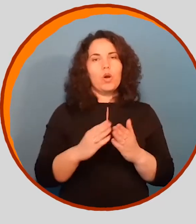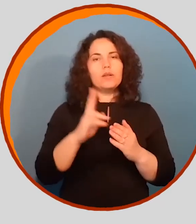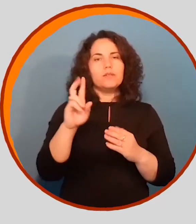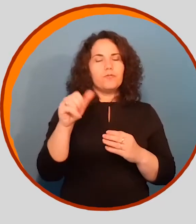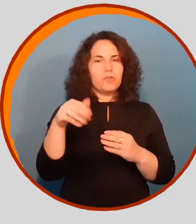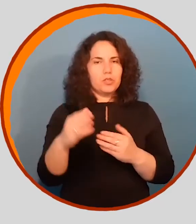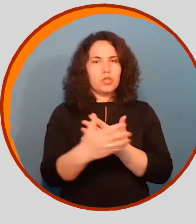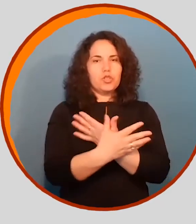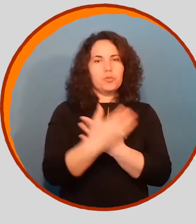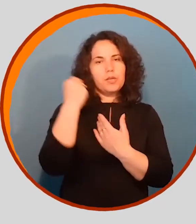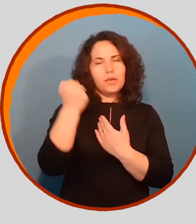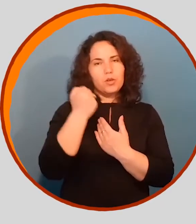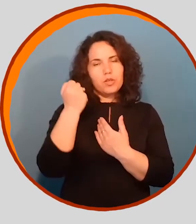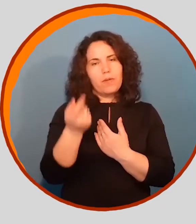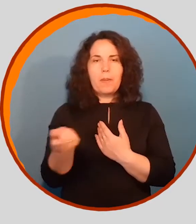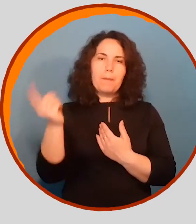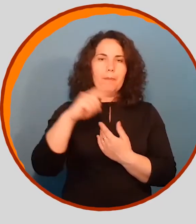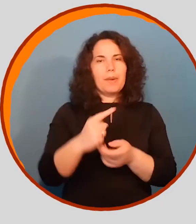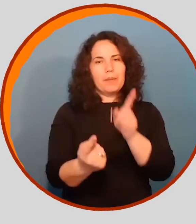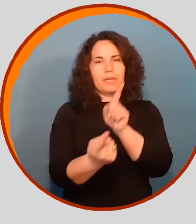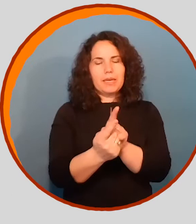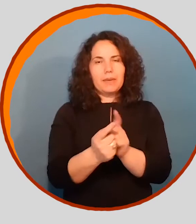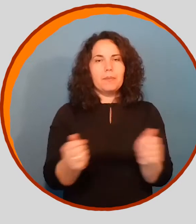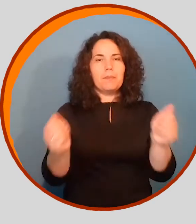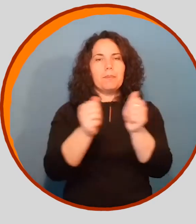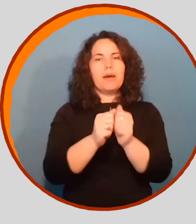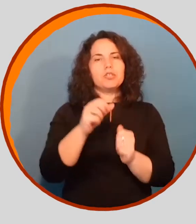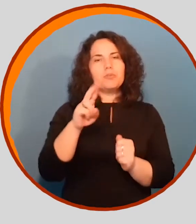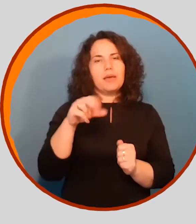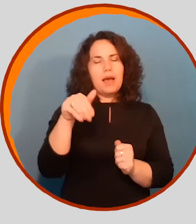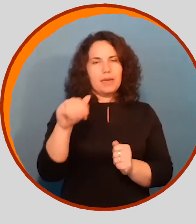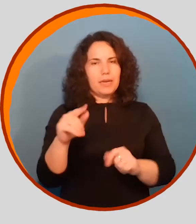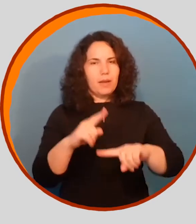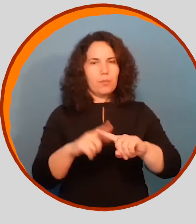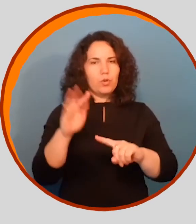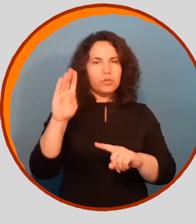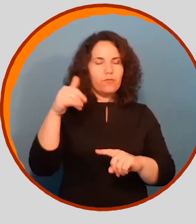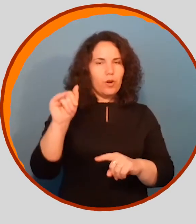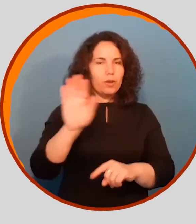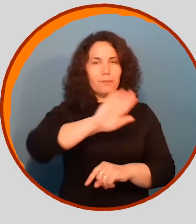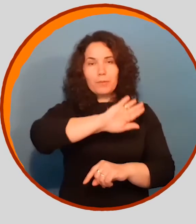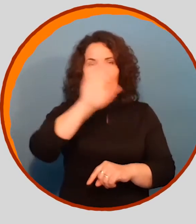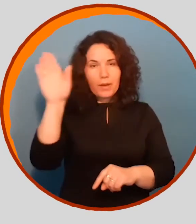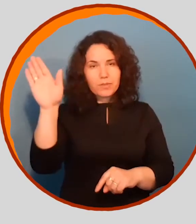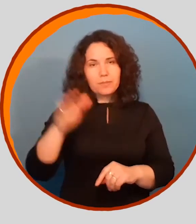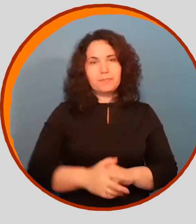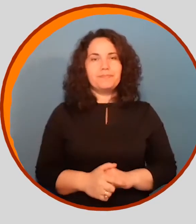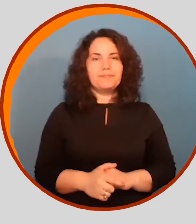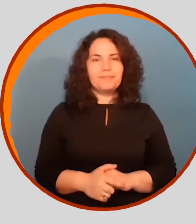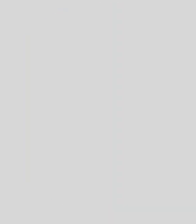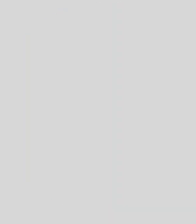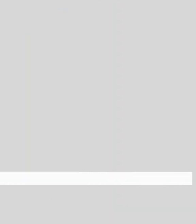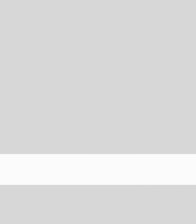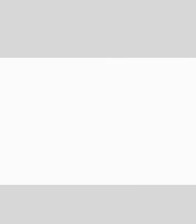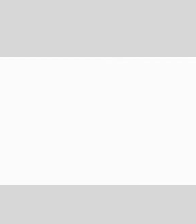dhe në Kosovë rreth pyetjeve që mund të keni. Ju lutem takim herën tjetër së bashku me Anilën dhe Florin, e deri atëherë, qofshini mirë.